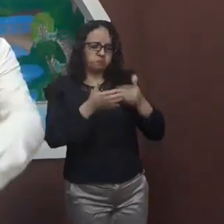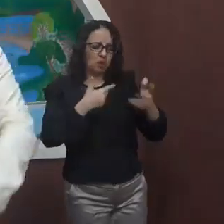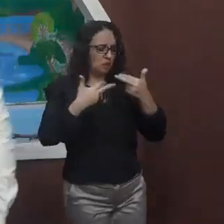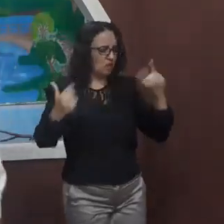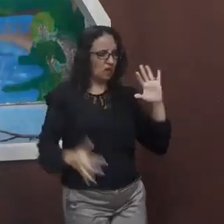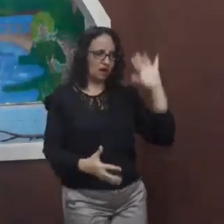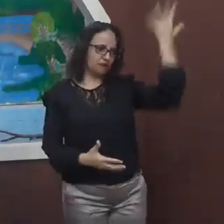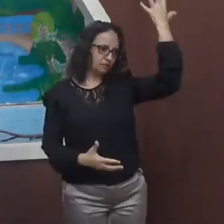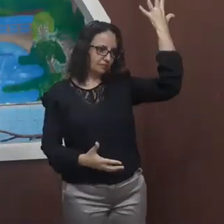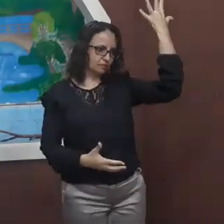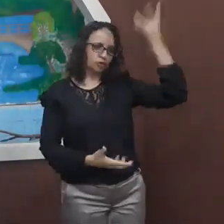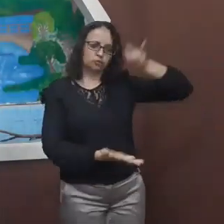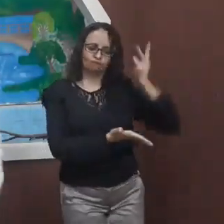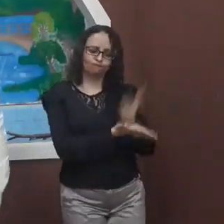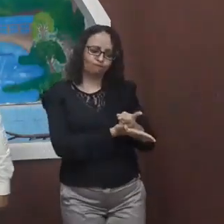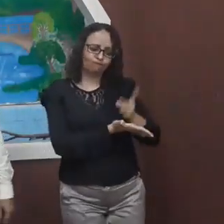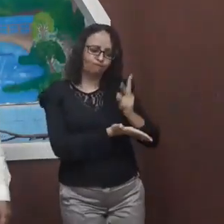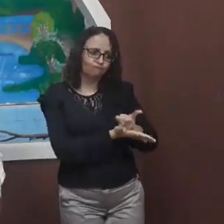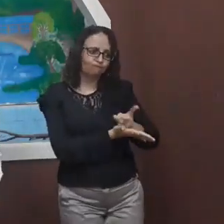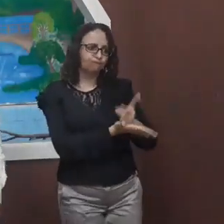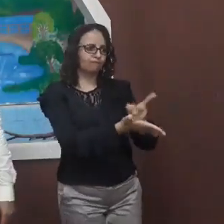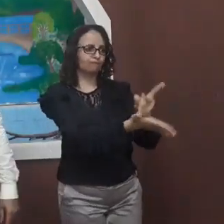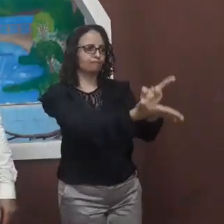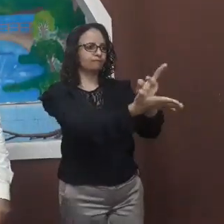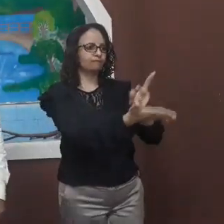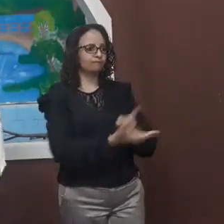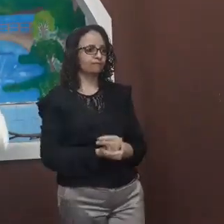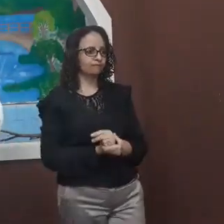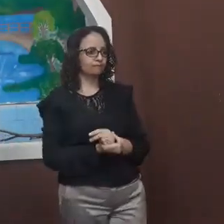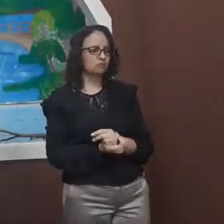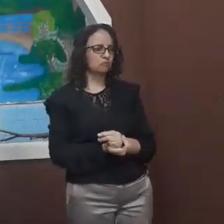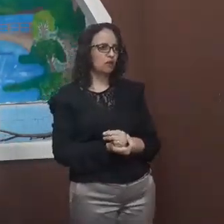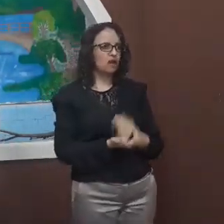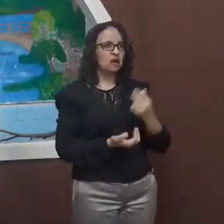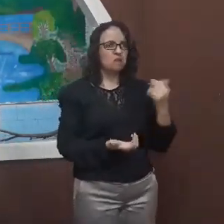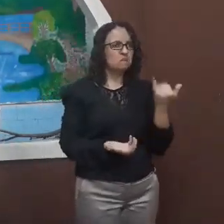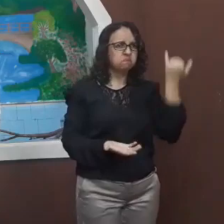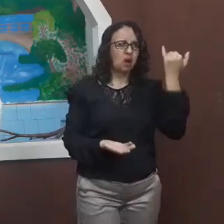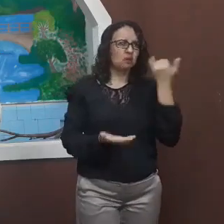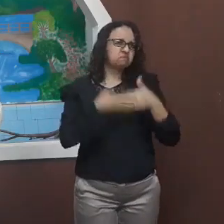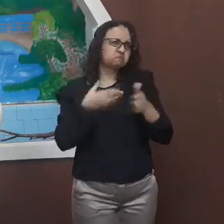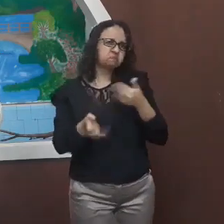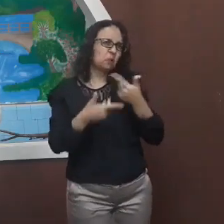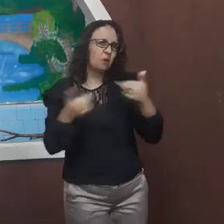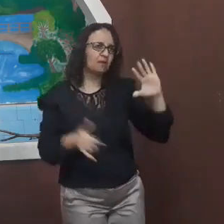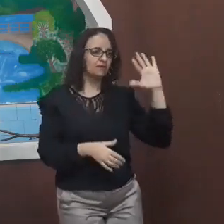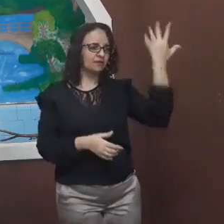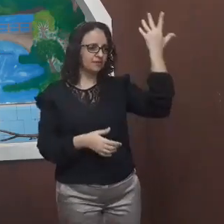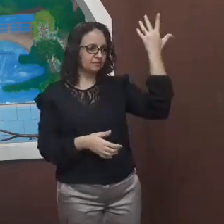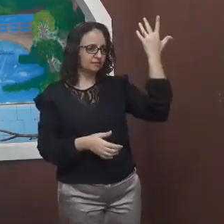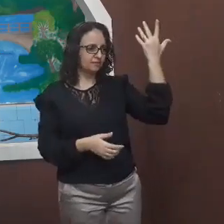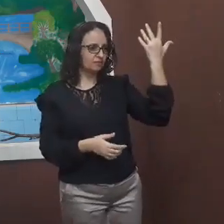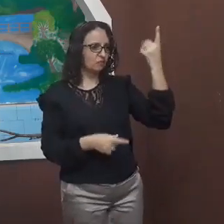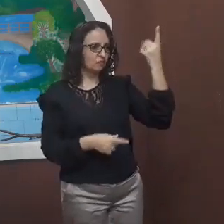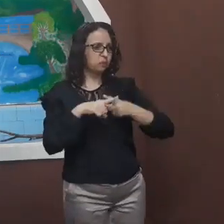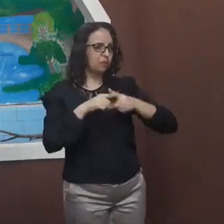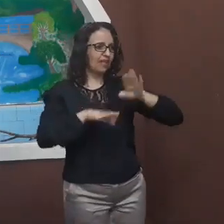amém? Amém. É isso que você precisa fazer. Não importa. A gente não pode servir a